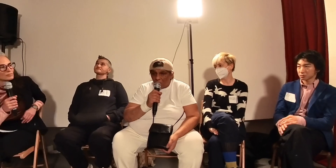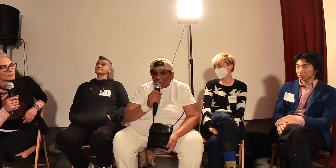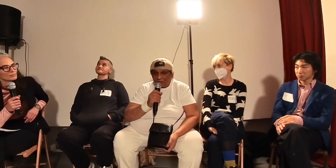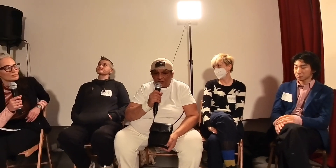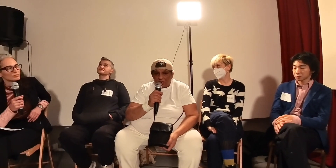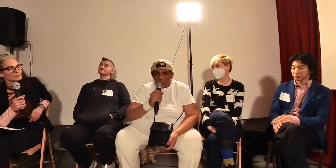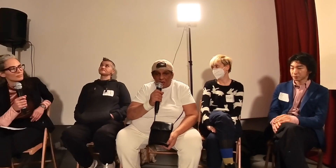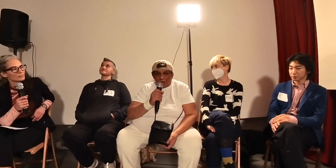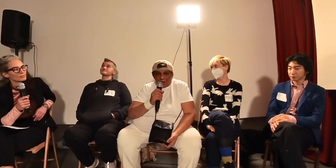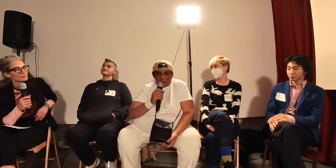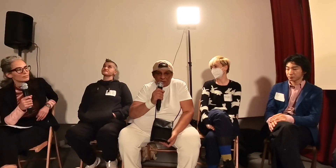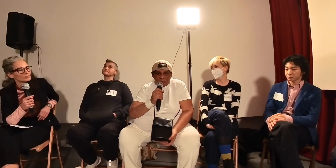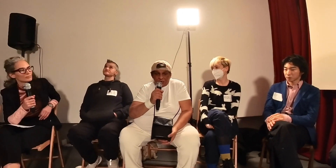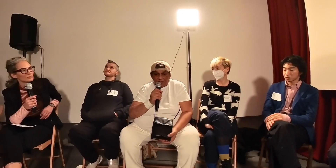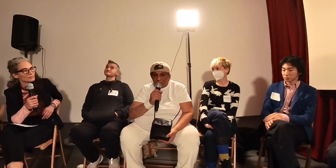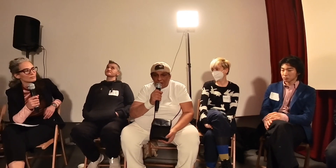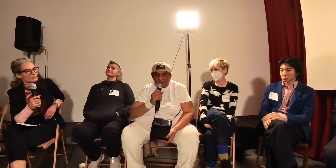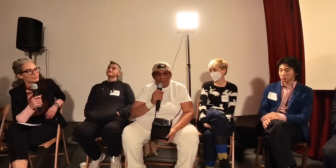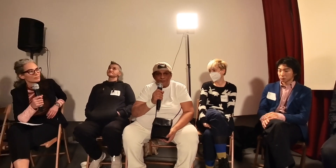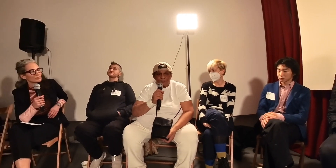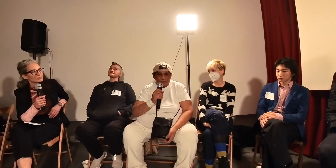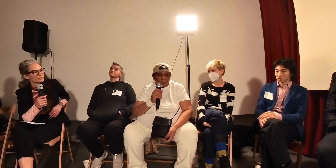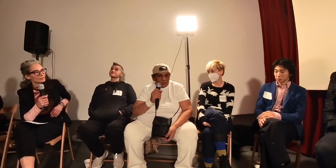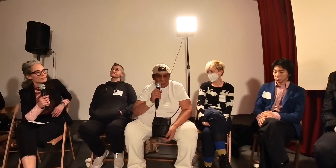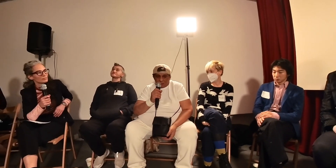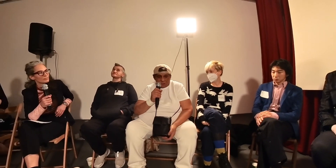kde se vykoupat, aby se mezi lidma nebyla